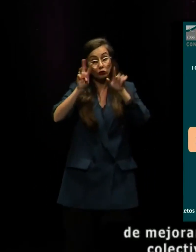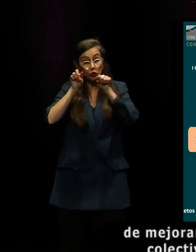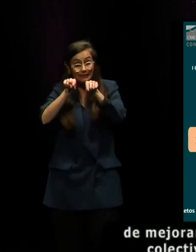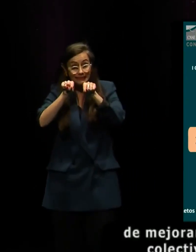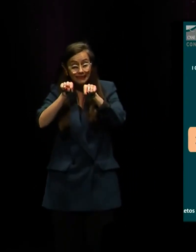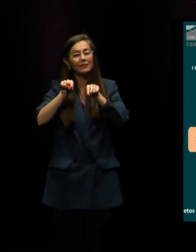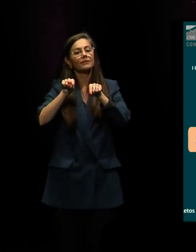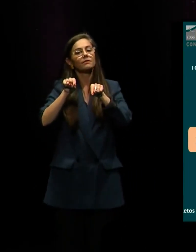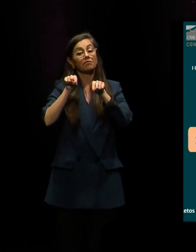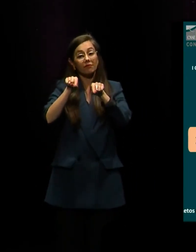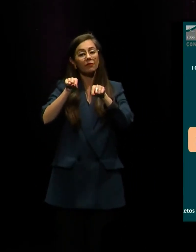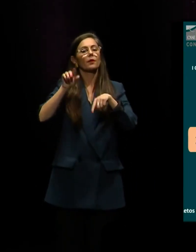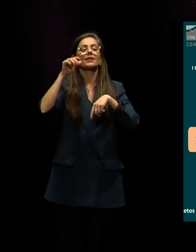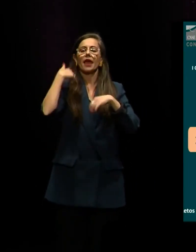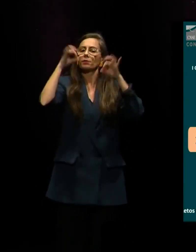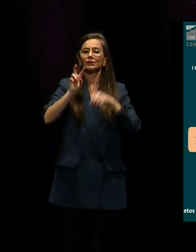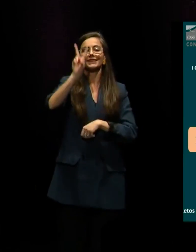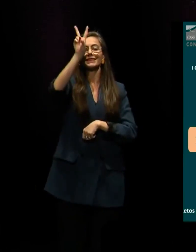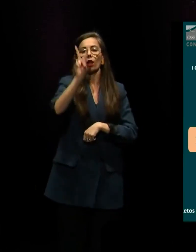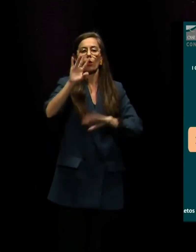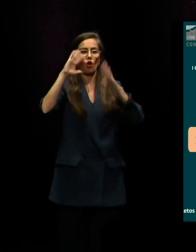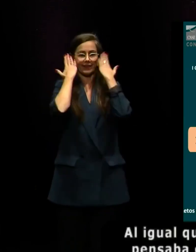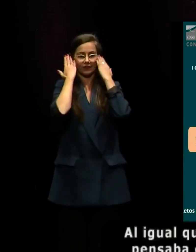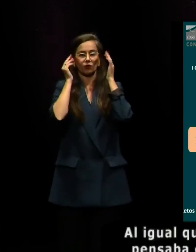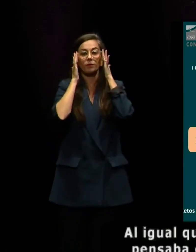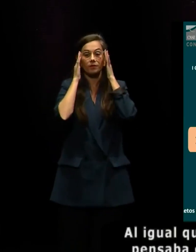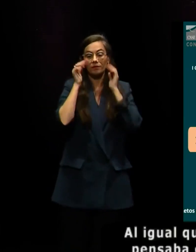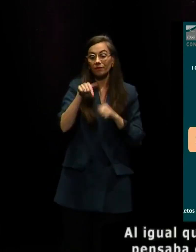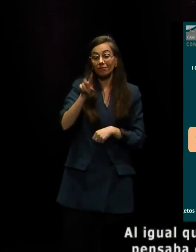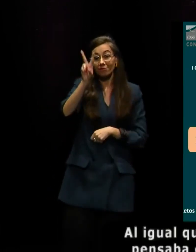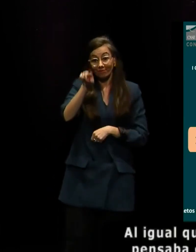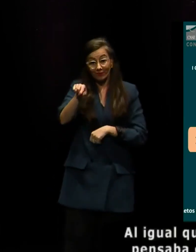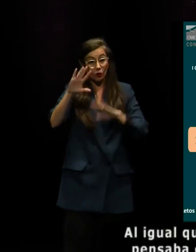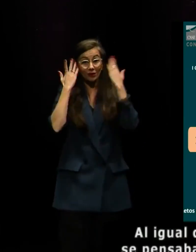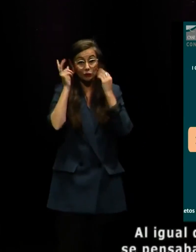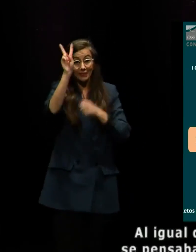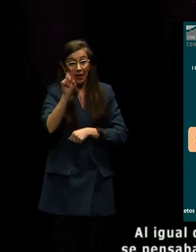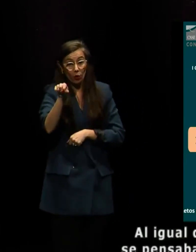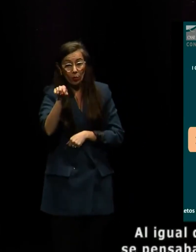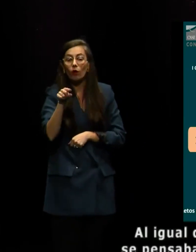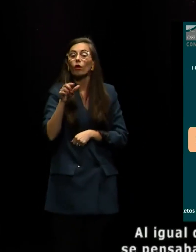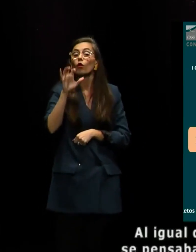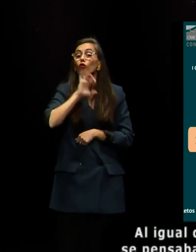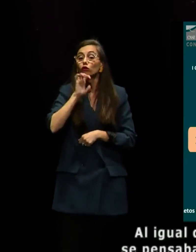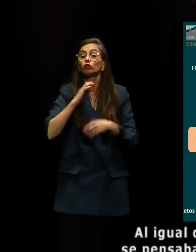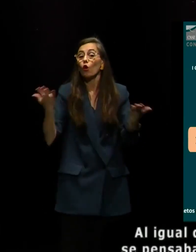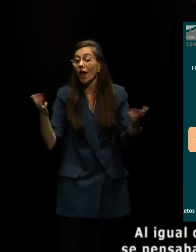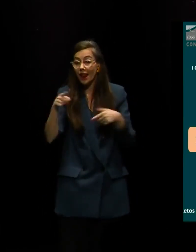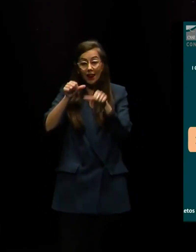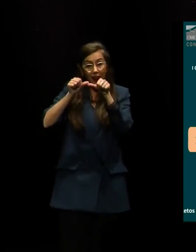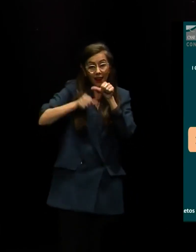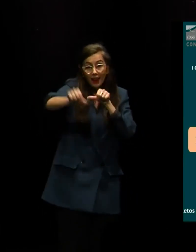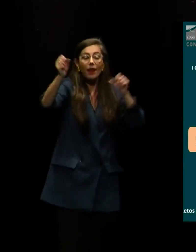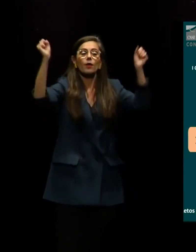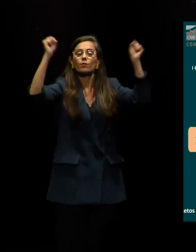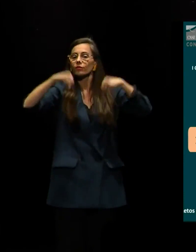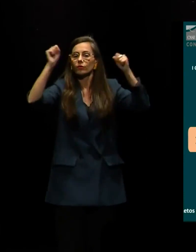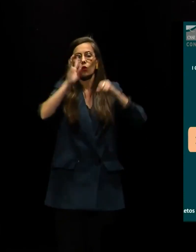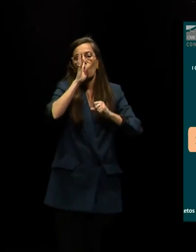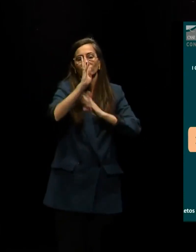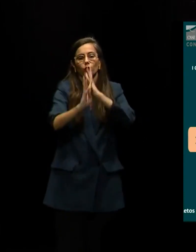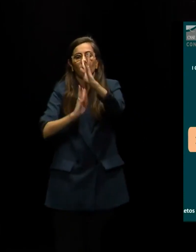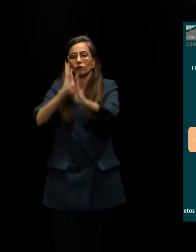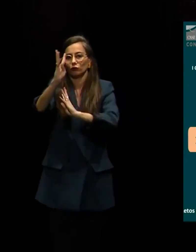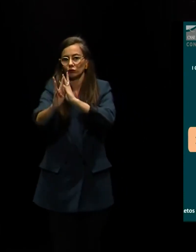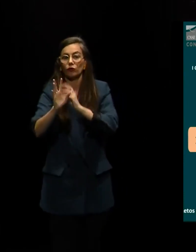aquí, en el congreso del año 98 se celebra, como digo, este segundo congreso, y lo curioso de